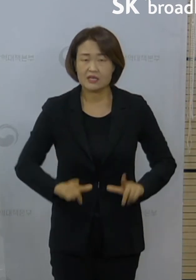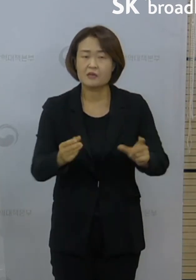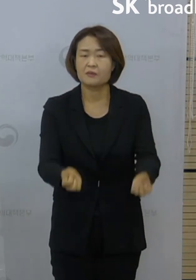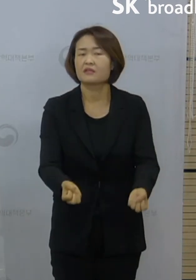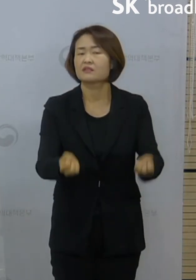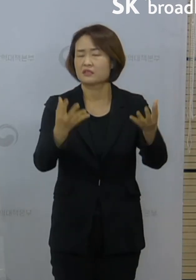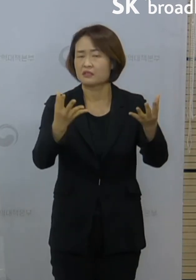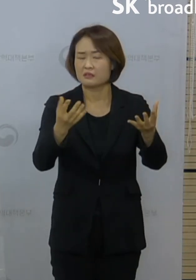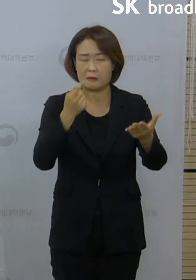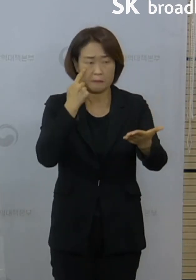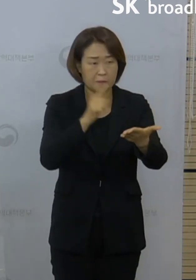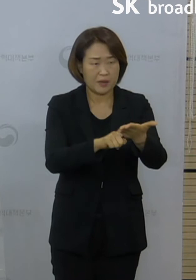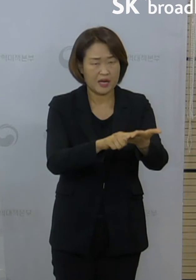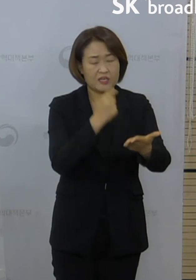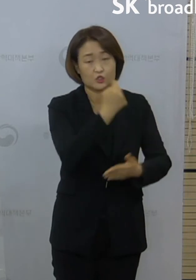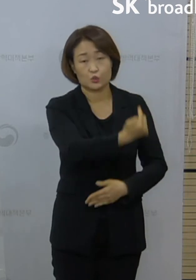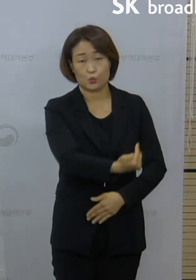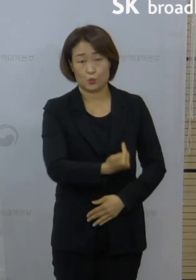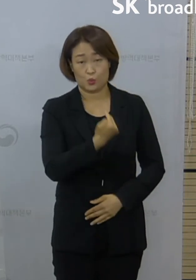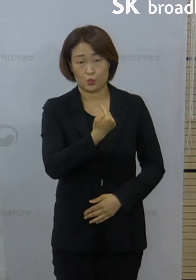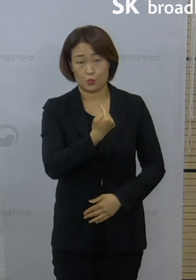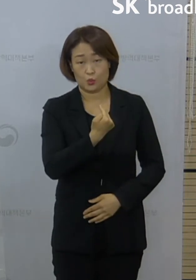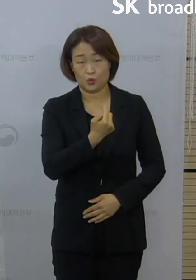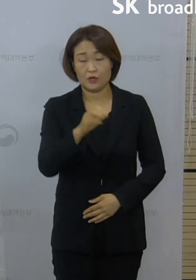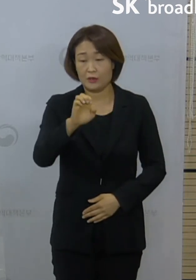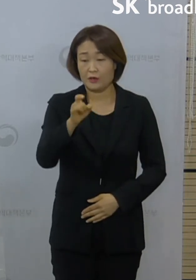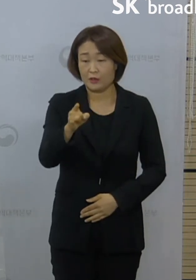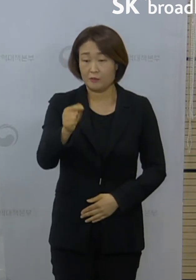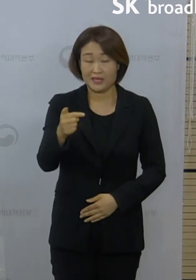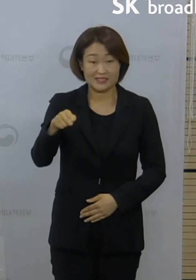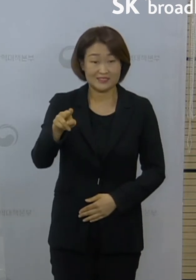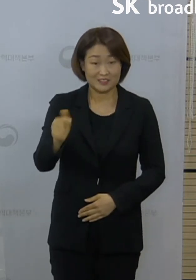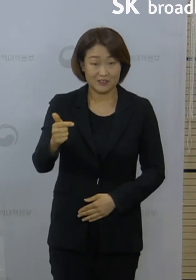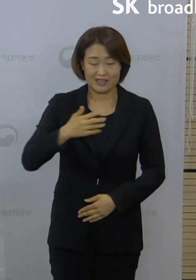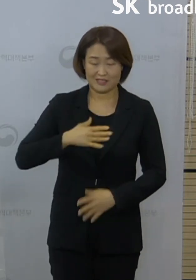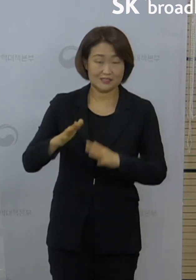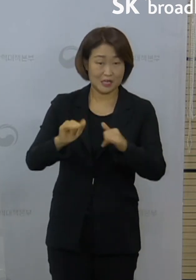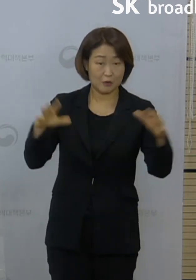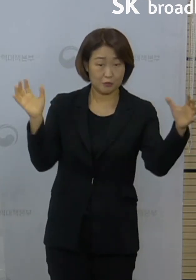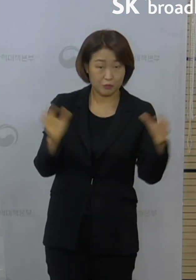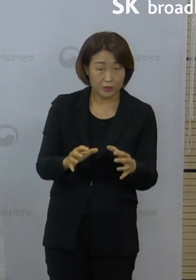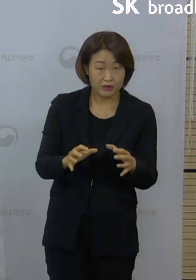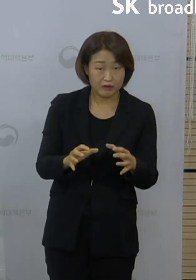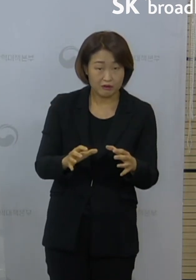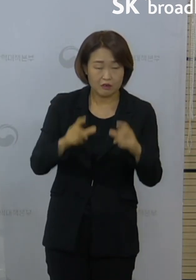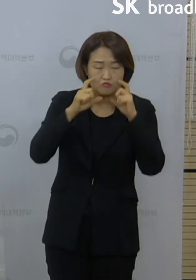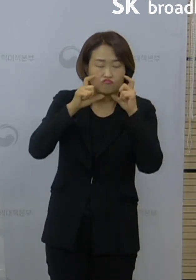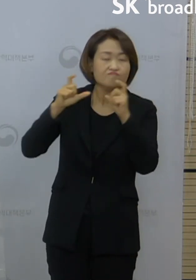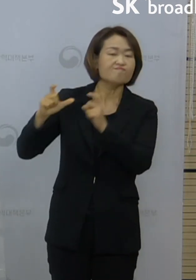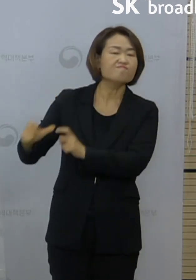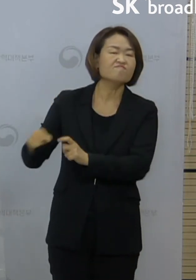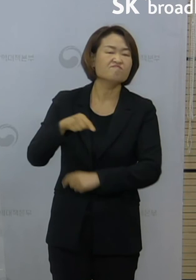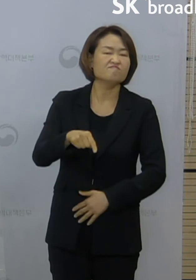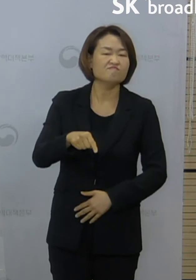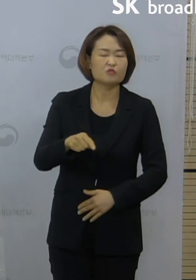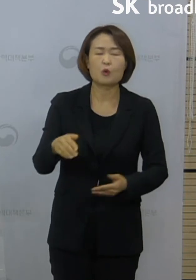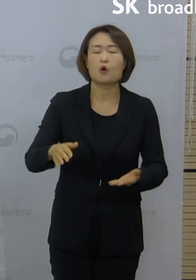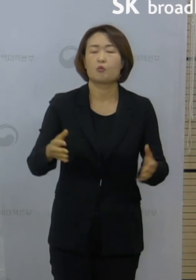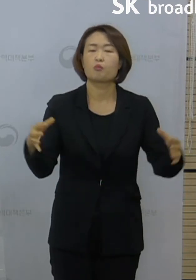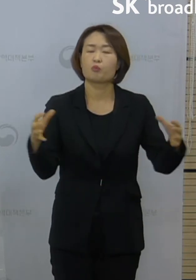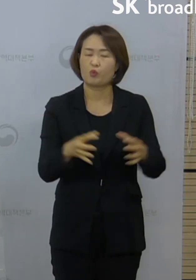신고 되었고 또 펜션에서 지인 7명이 마스크를 쓰지 않고 모임을 하고 있고